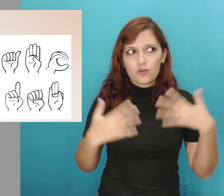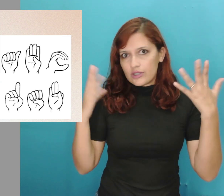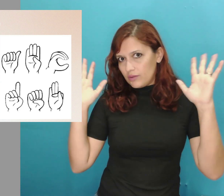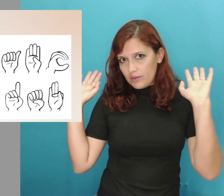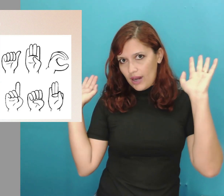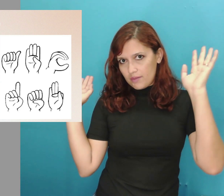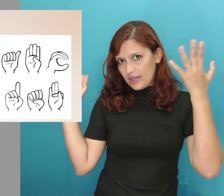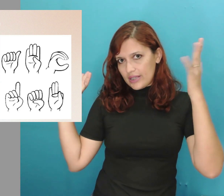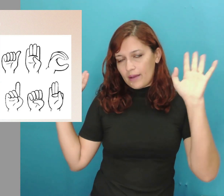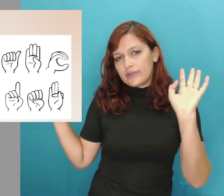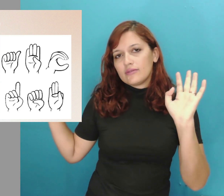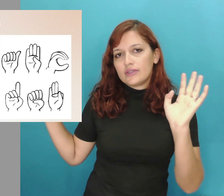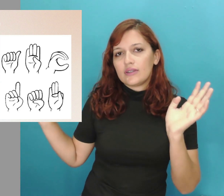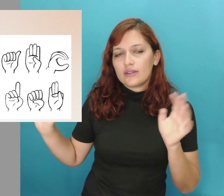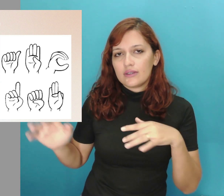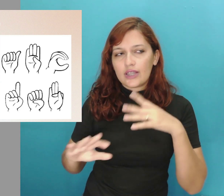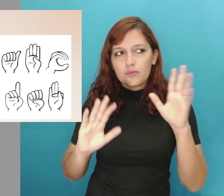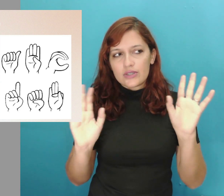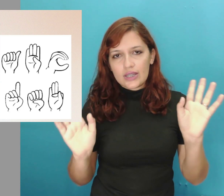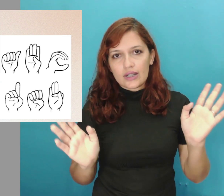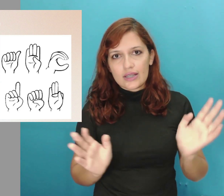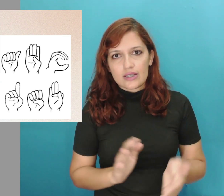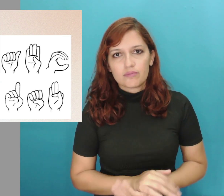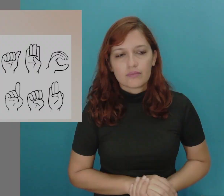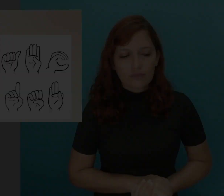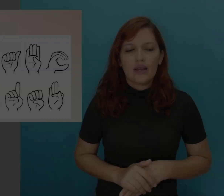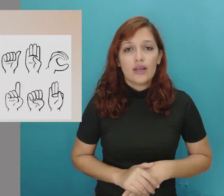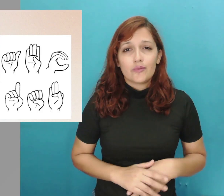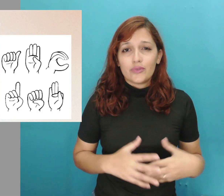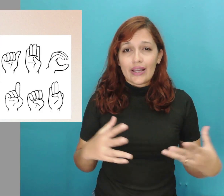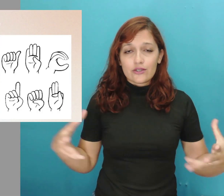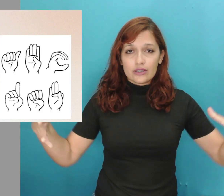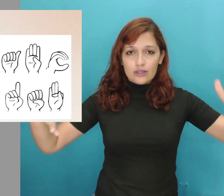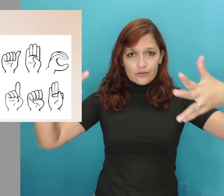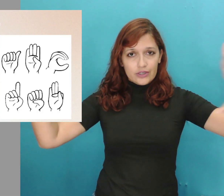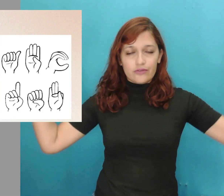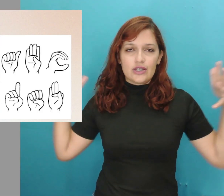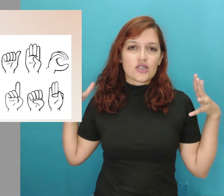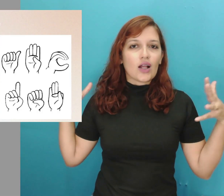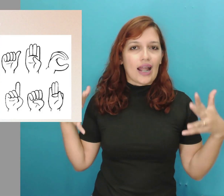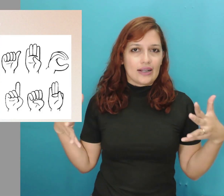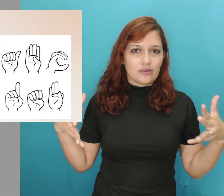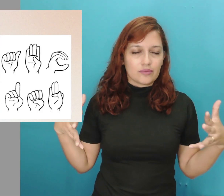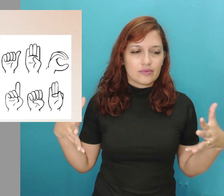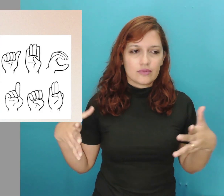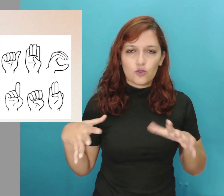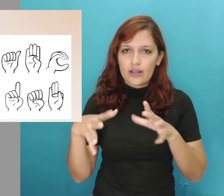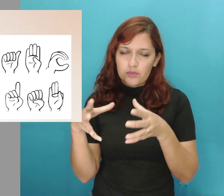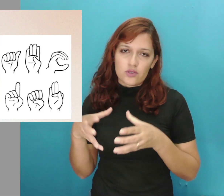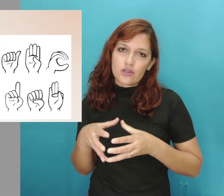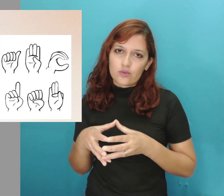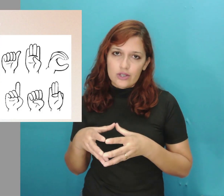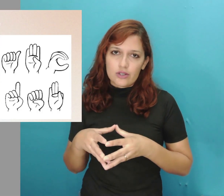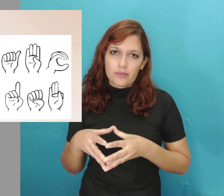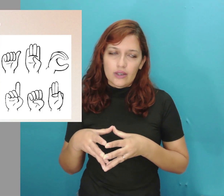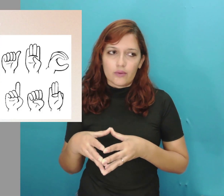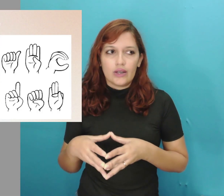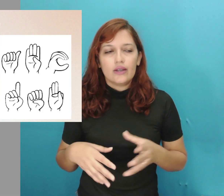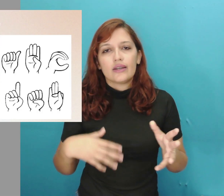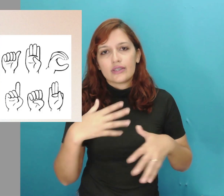consigo lembrar mais rápido de termos em inglês, né? Porque a gente não vive isolado. As pessoas surdas também não. Então,